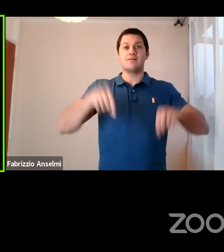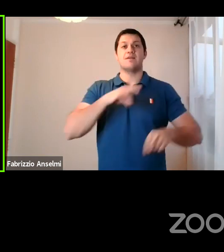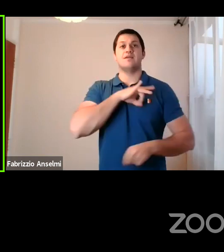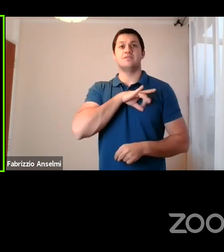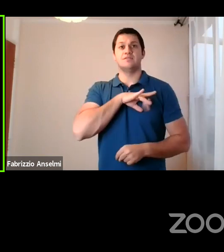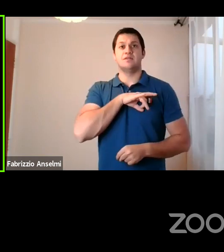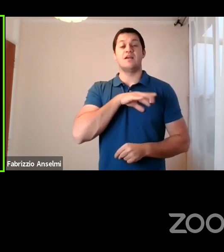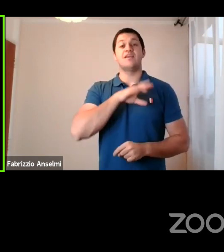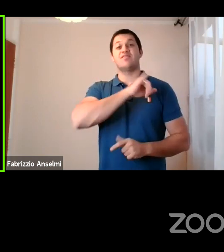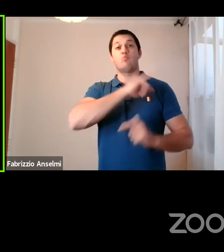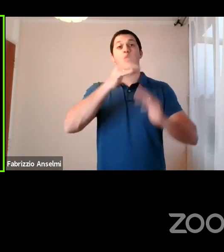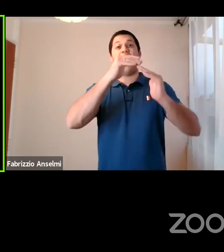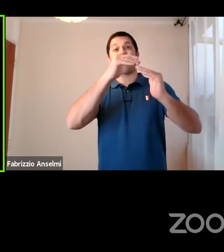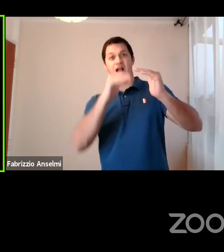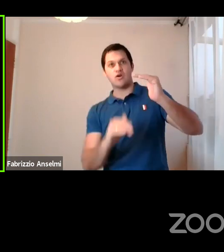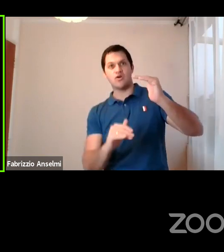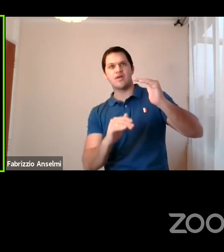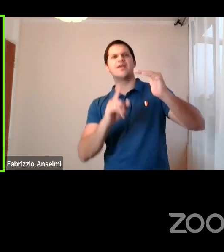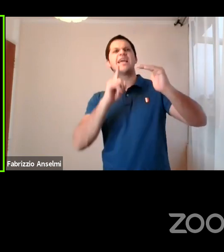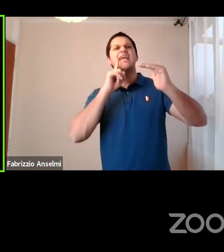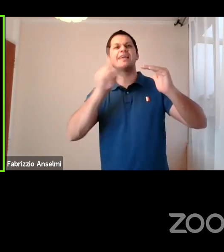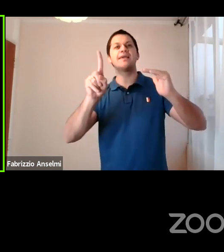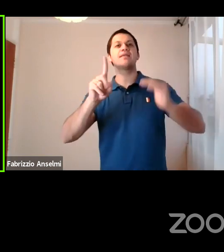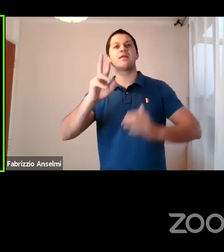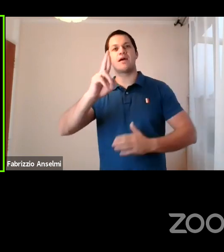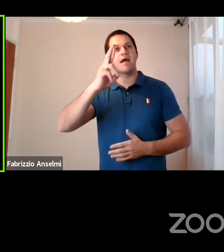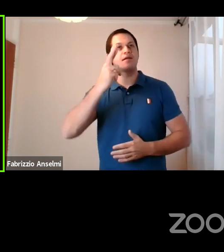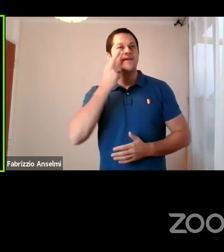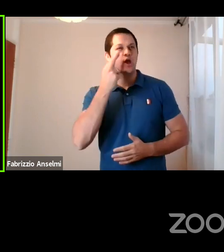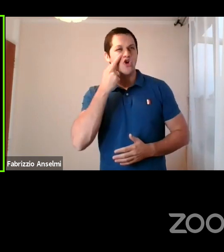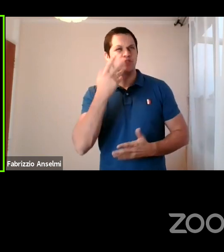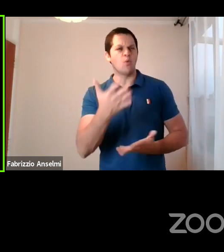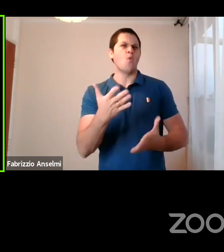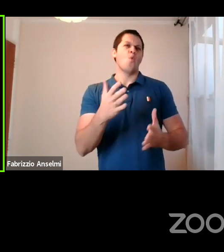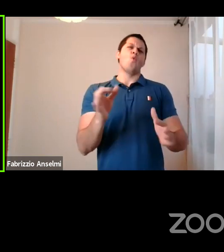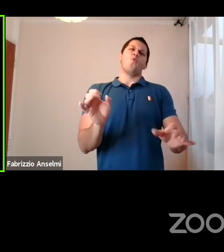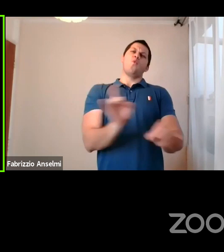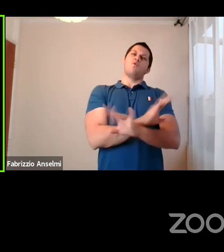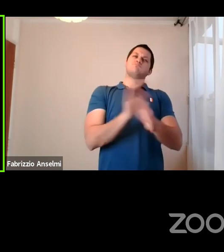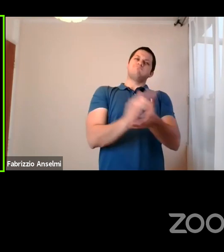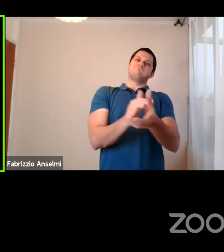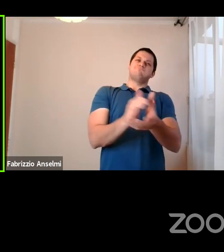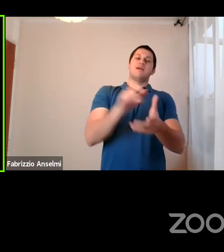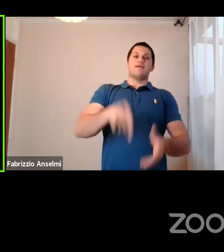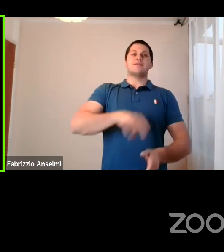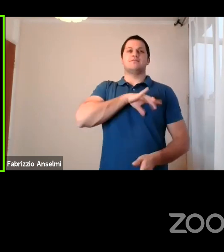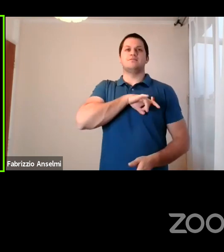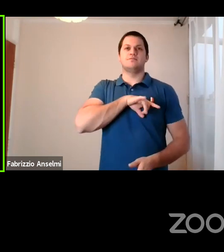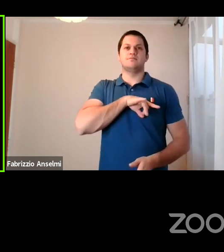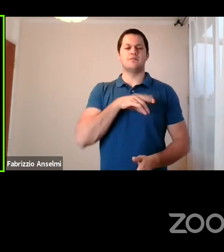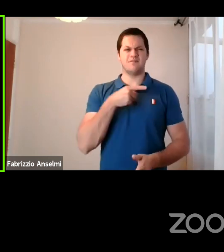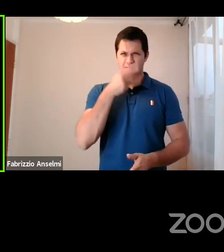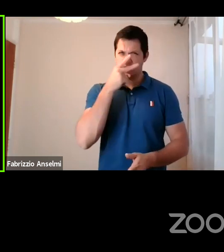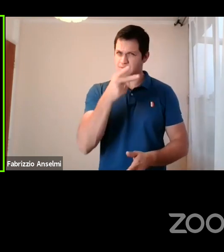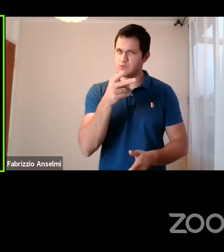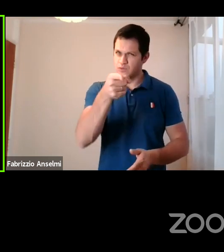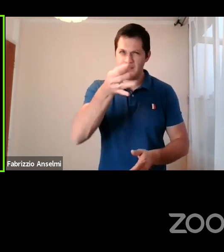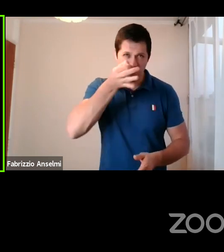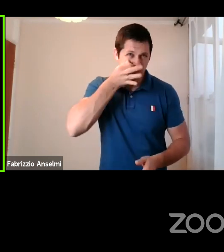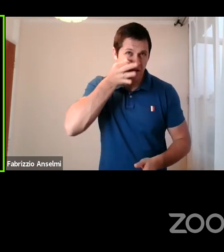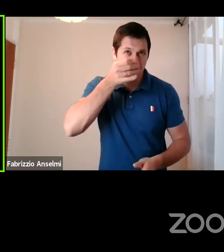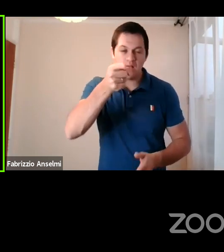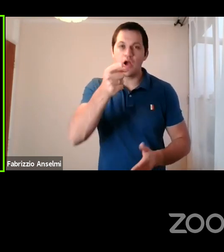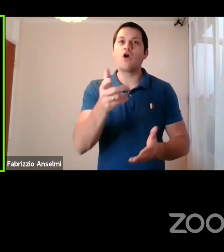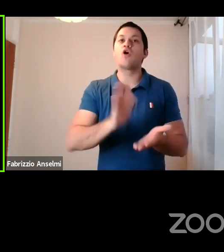y abajo quienes han sido reconocidos a nivel nacional. Y quiero que se fijen en la proporción que